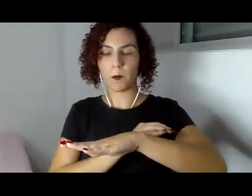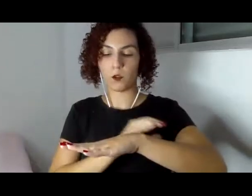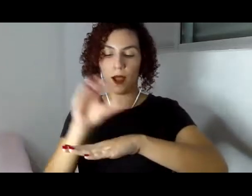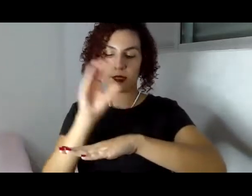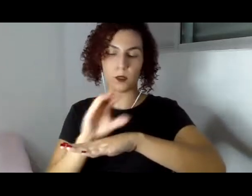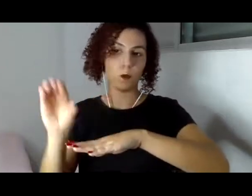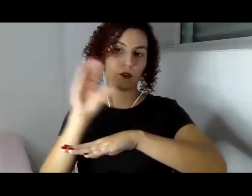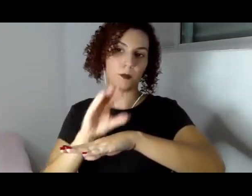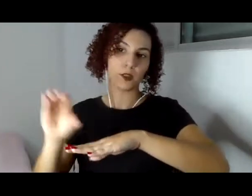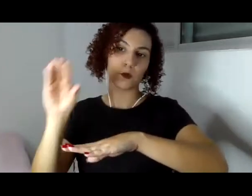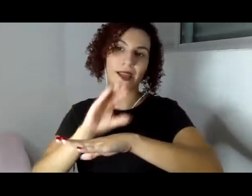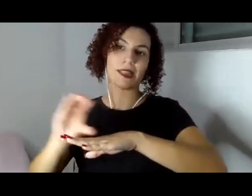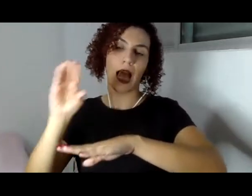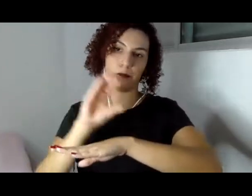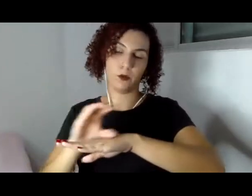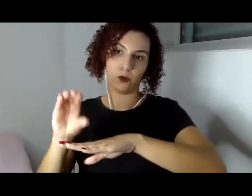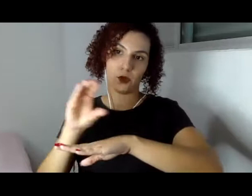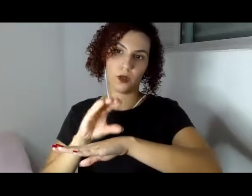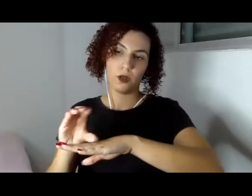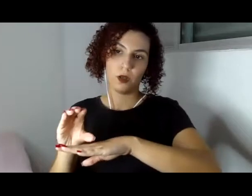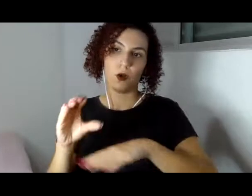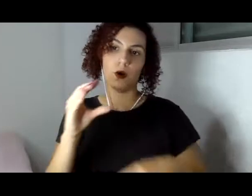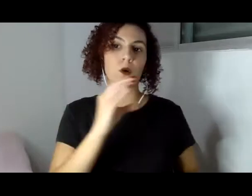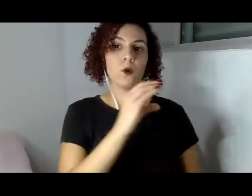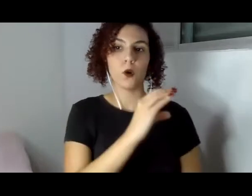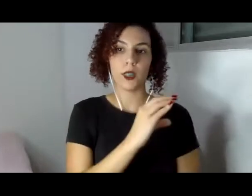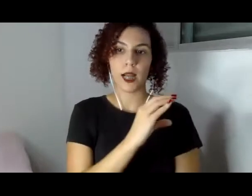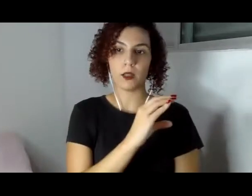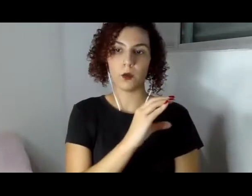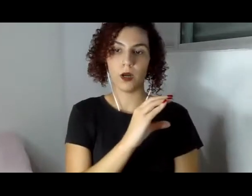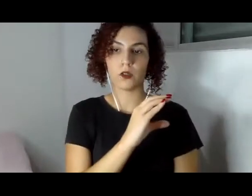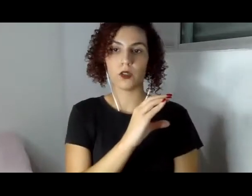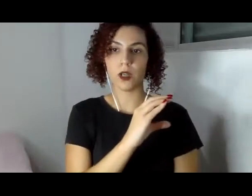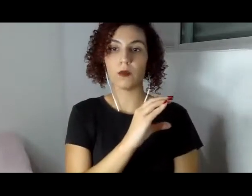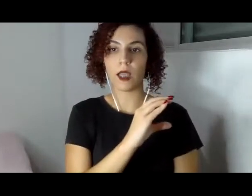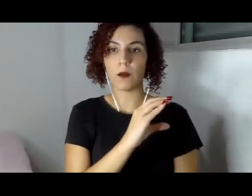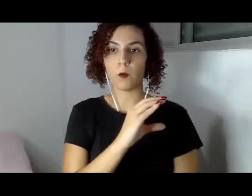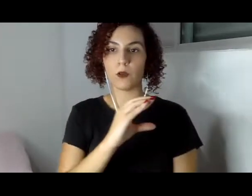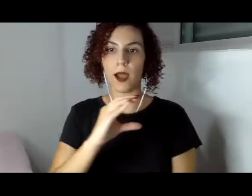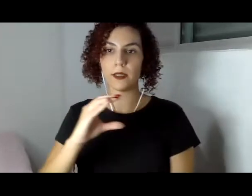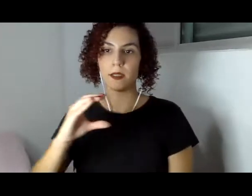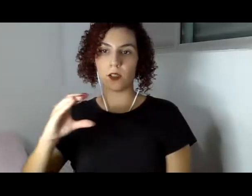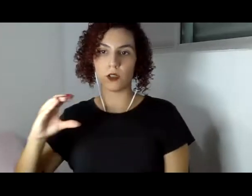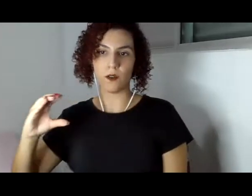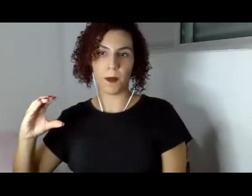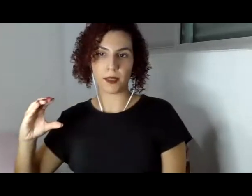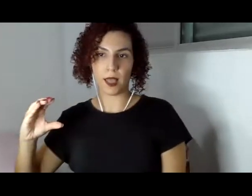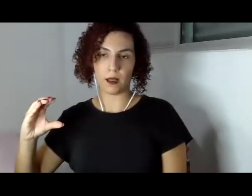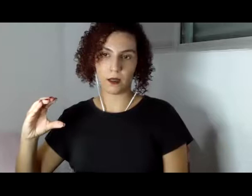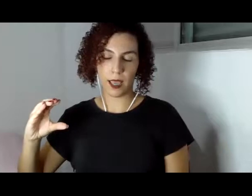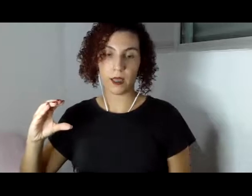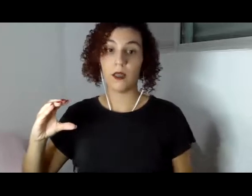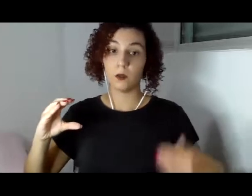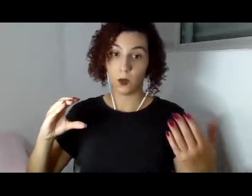gente tem a mão de base e um movimento mais rápido. O coordenador, a gente não tem a mão de base e a gente vai